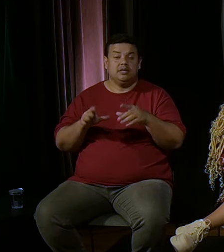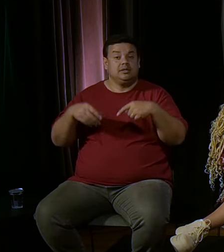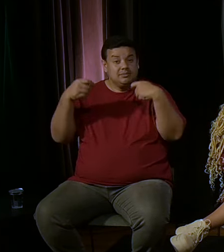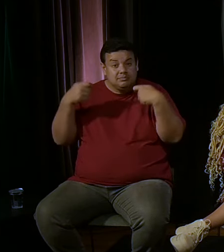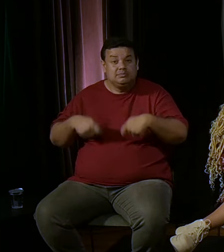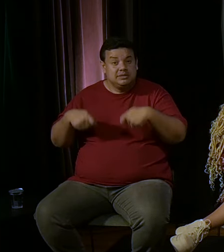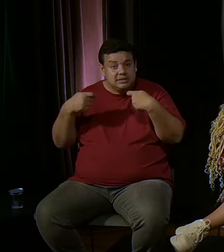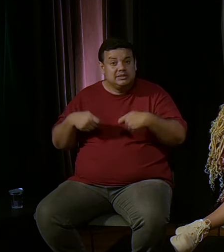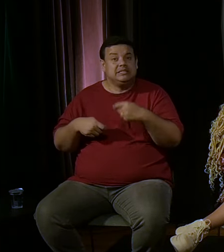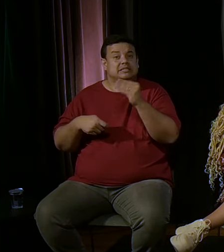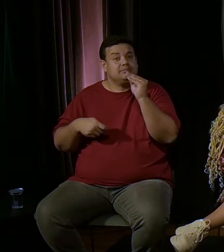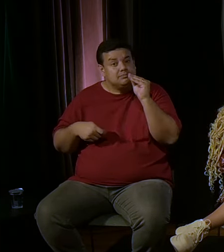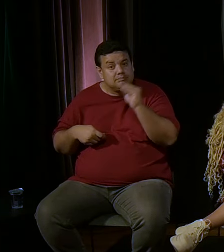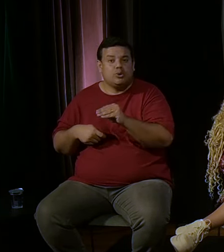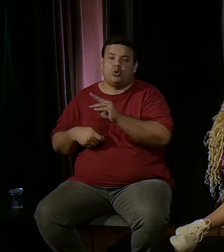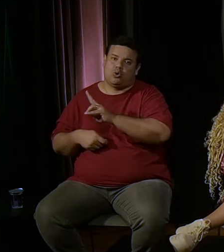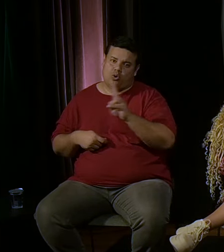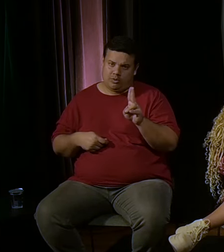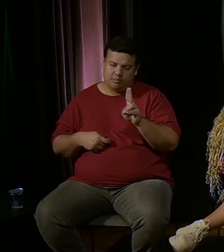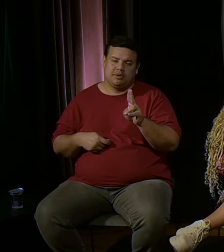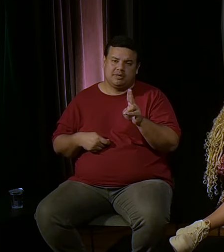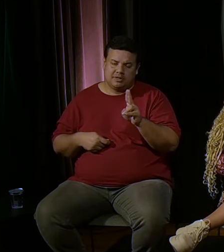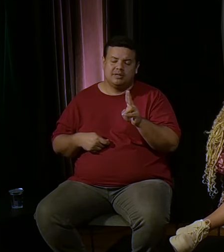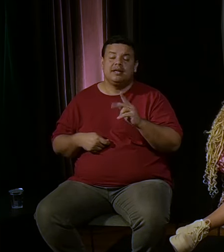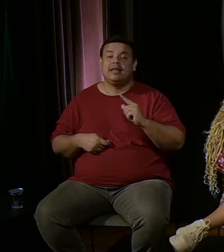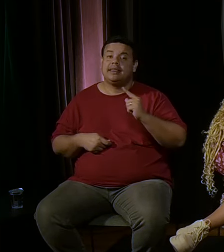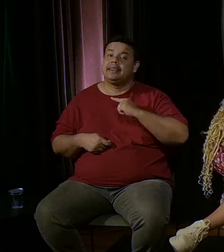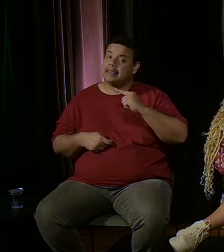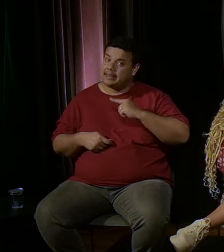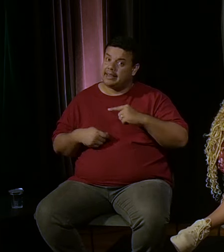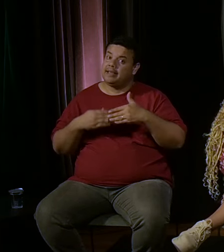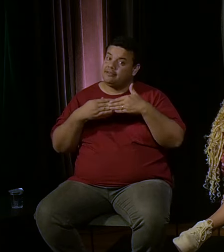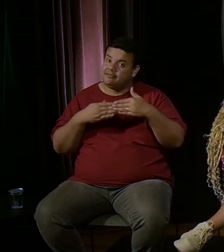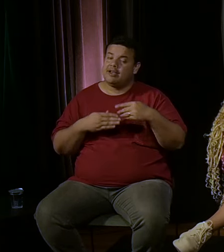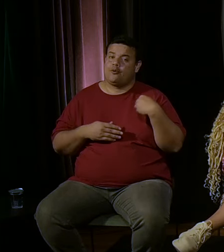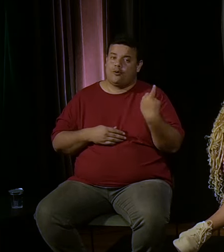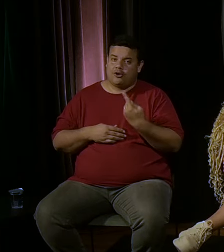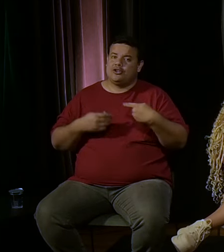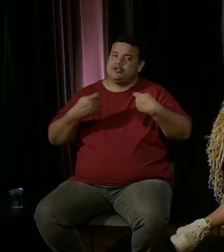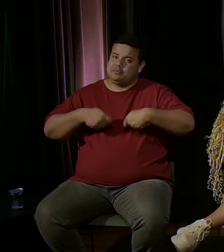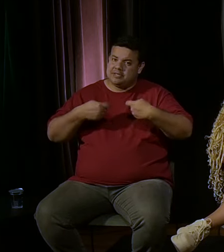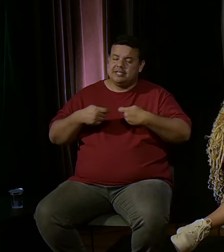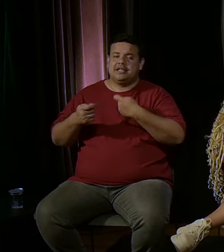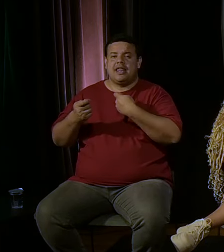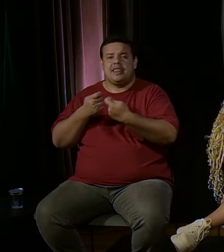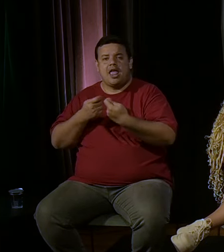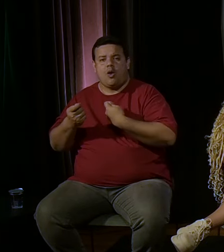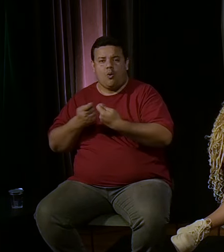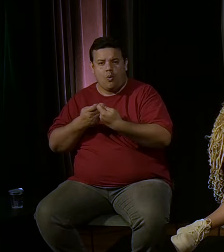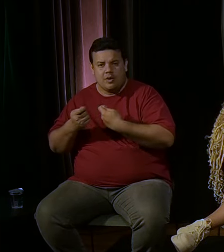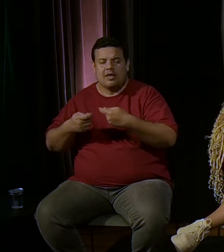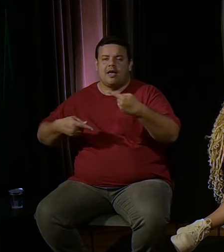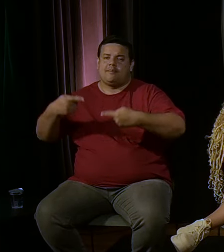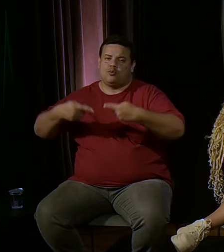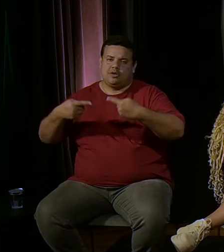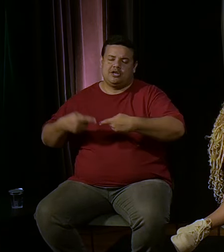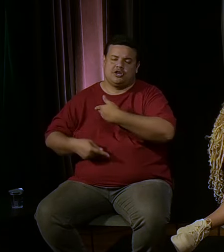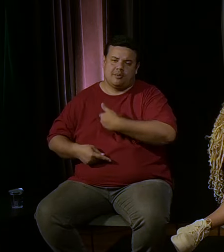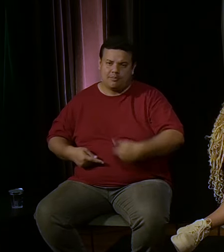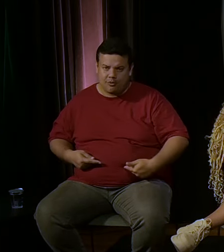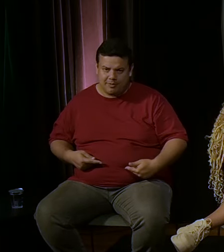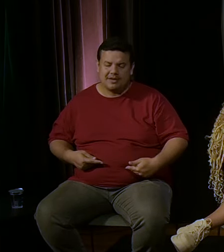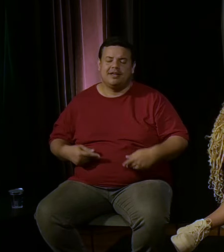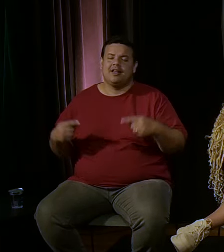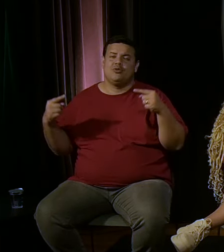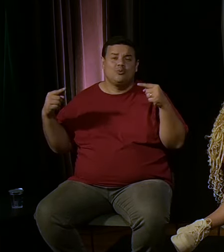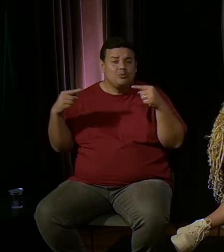necessidade de nomeação, ela vai ter uma insurgência quando a gente precisa negociar enquanto políticas públicas. Ele vai estar